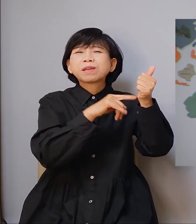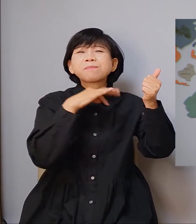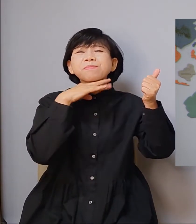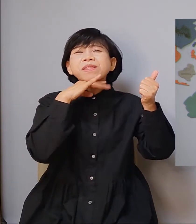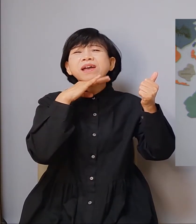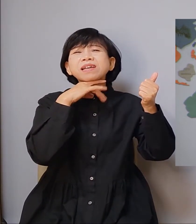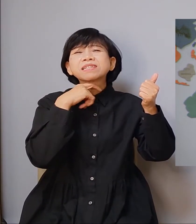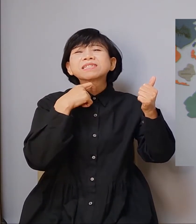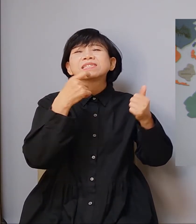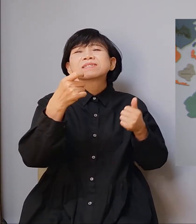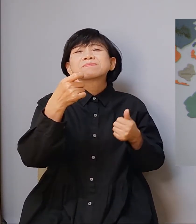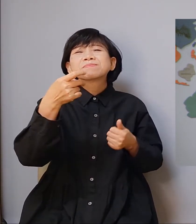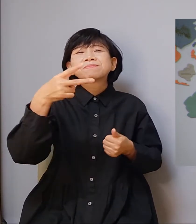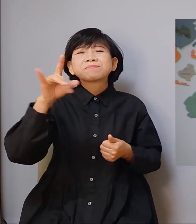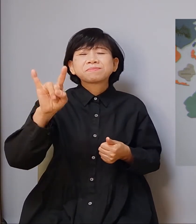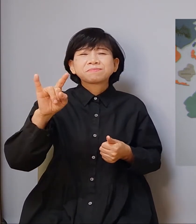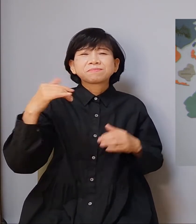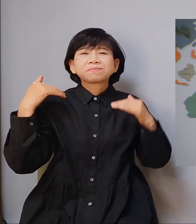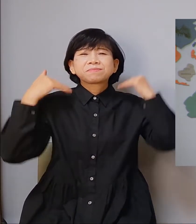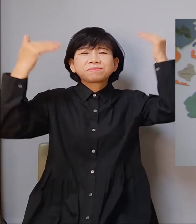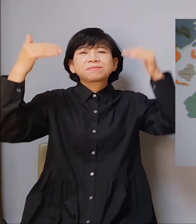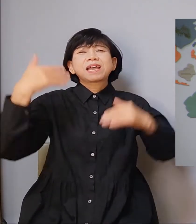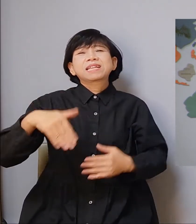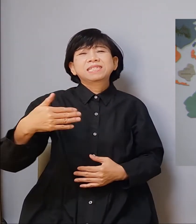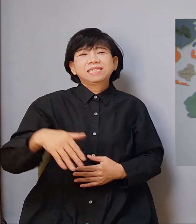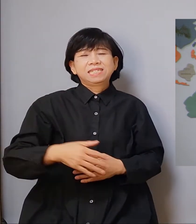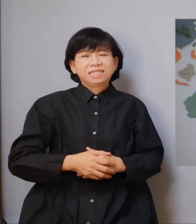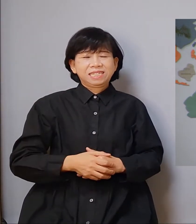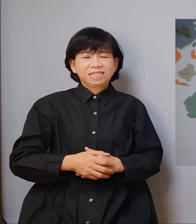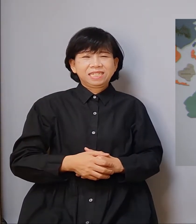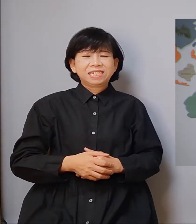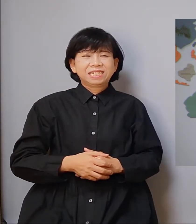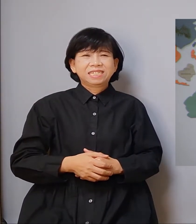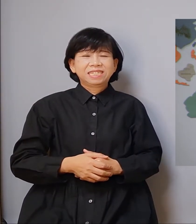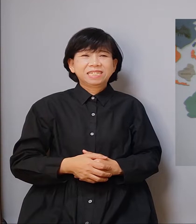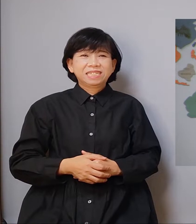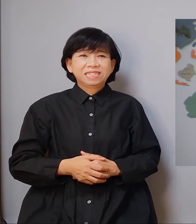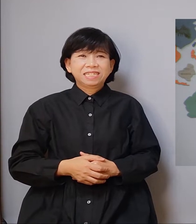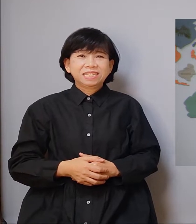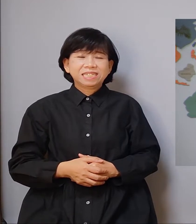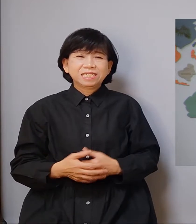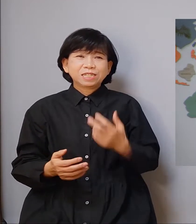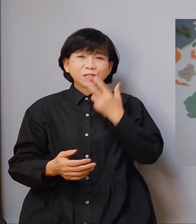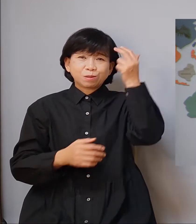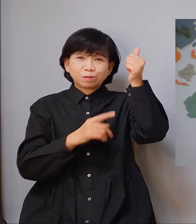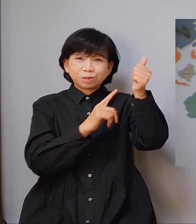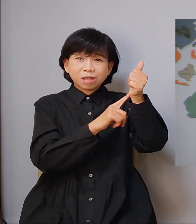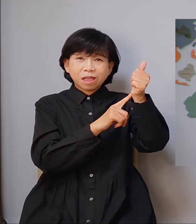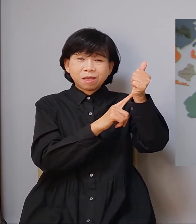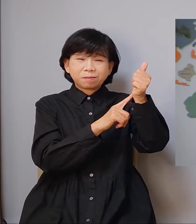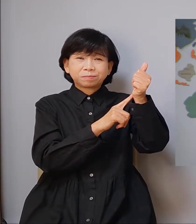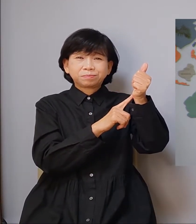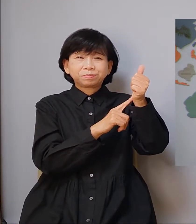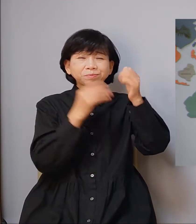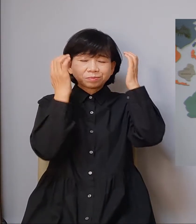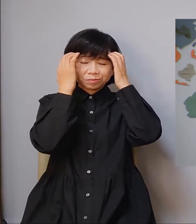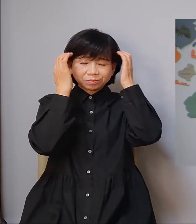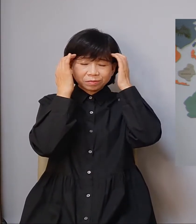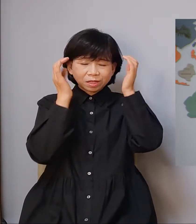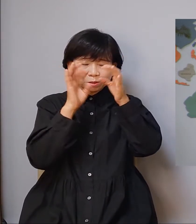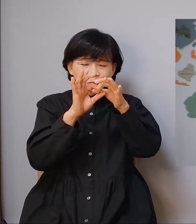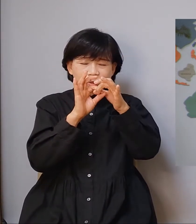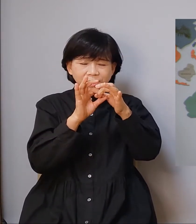철부지 미성숙했습니다. 사막을 횡단하는 여정은 요셉의 교만을 겸손으로 바꿀